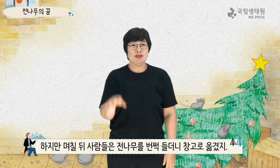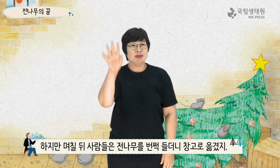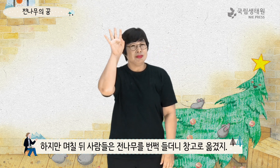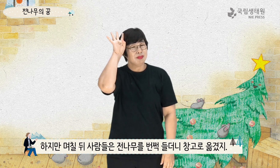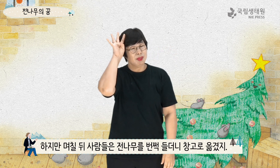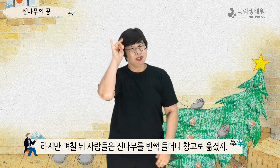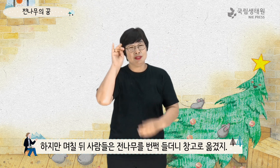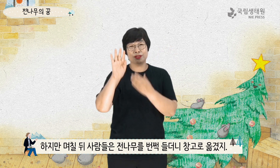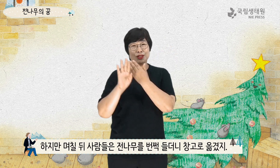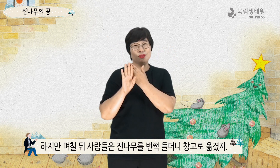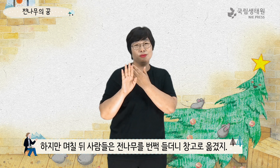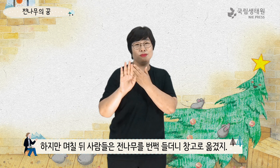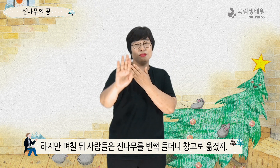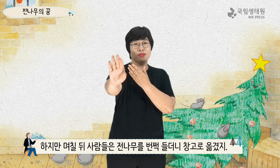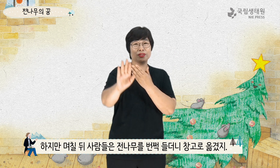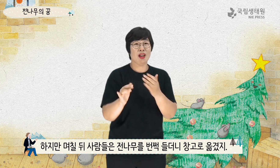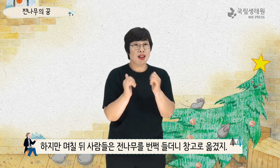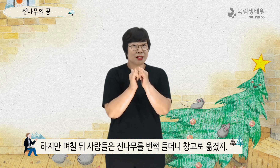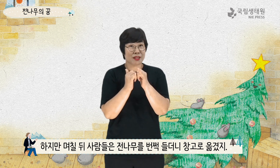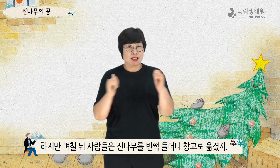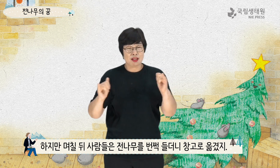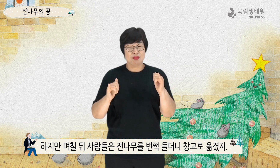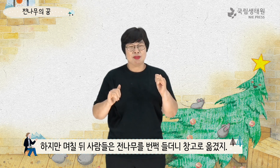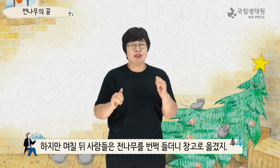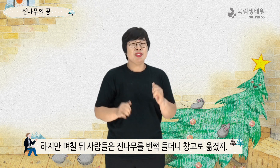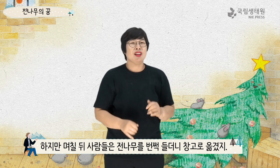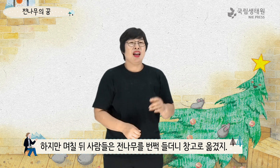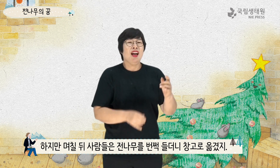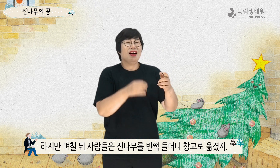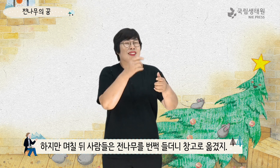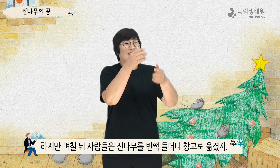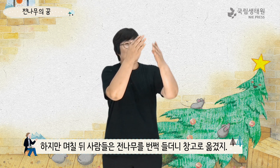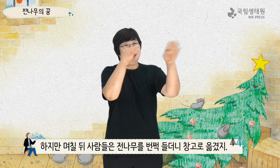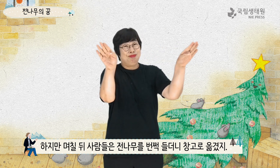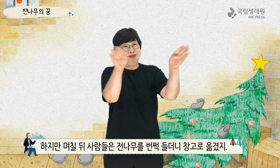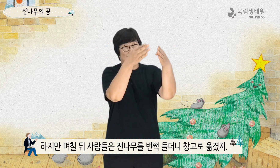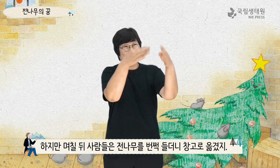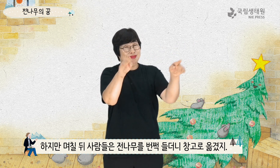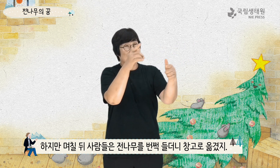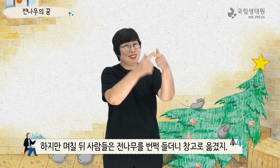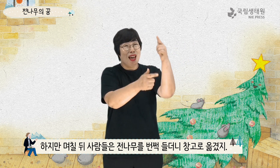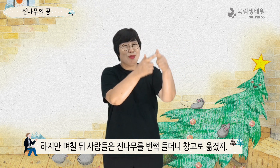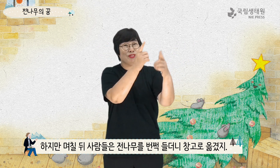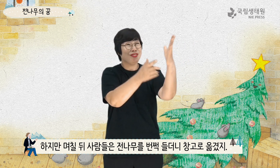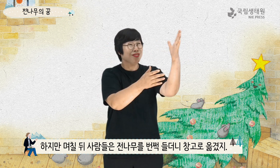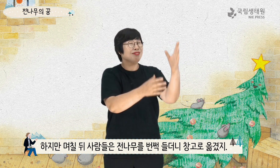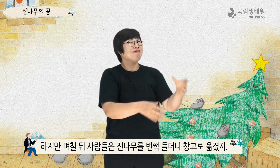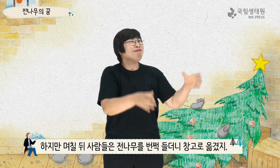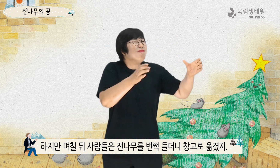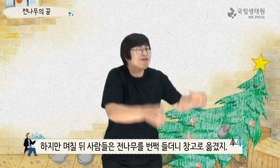하지만 며칠 뒤 사람들은 전나무를 번쩍 들더니 창고로 옮겼지.